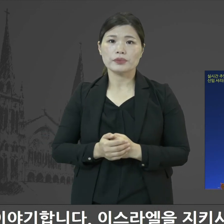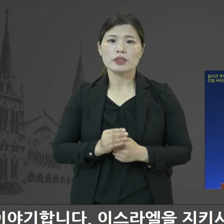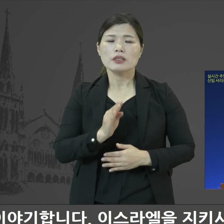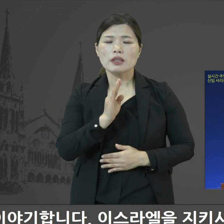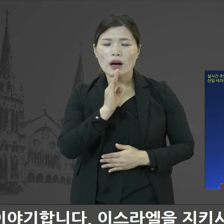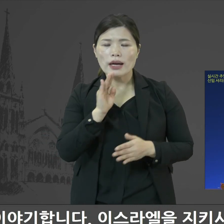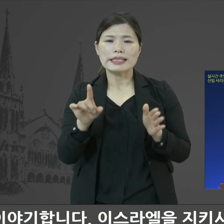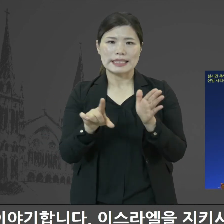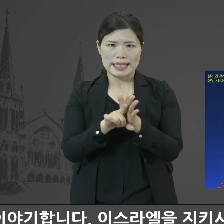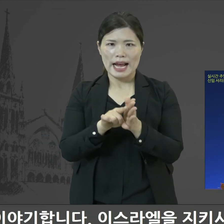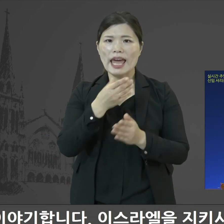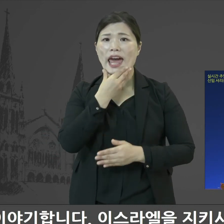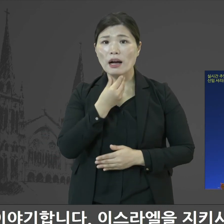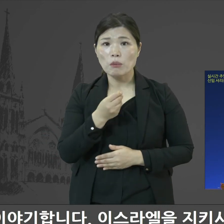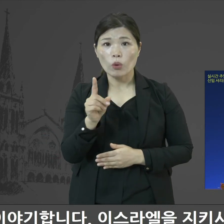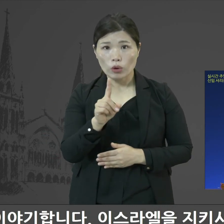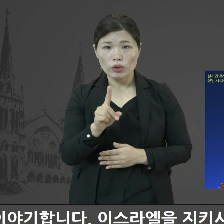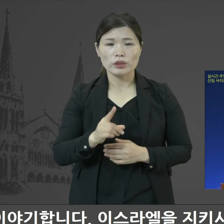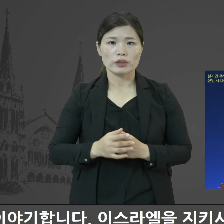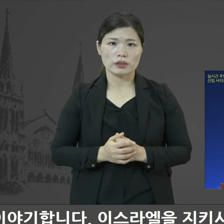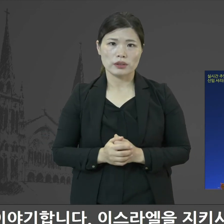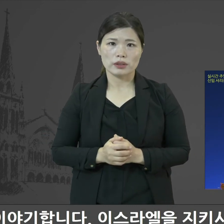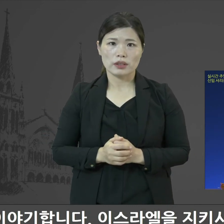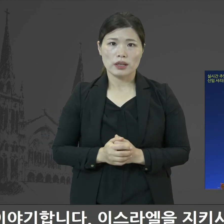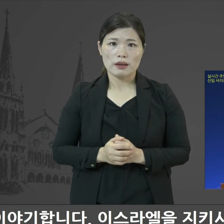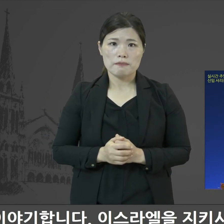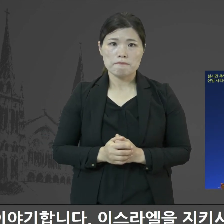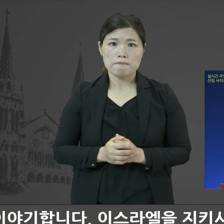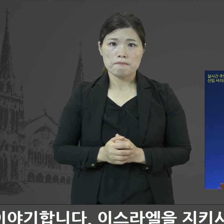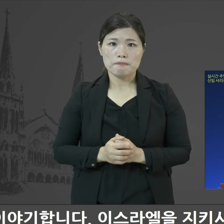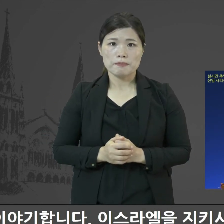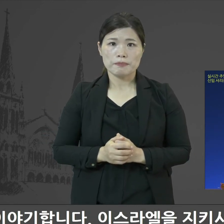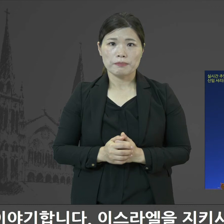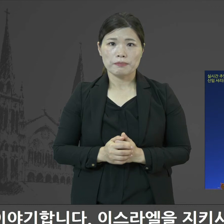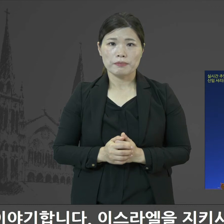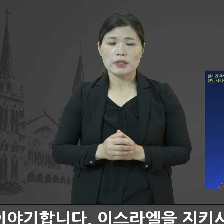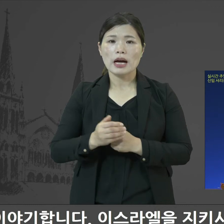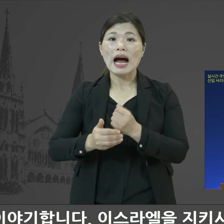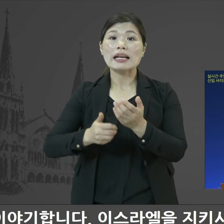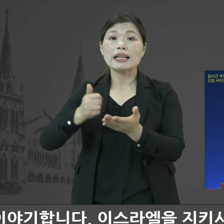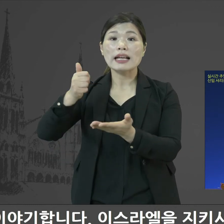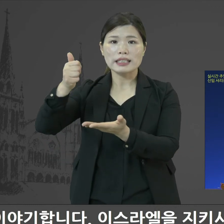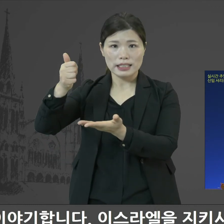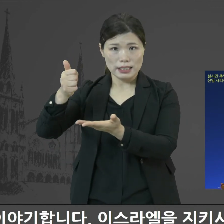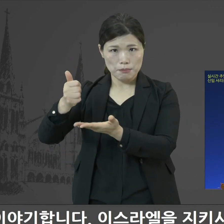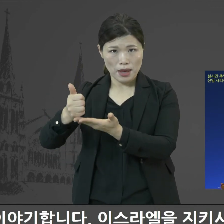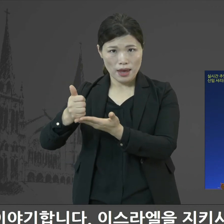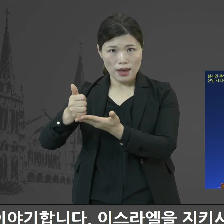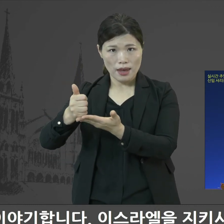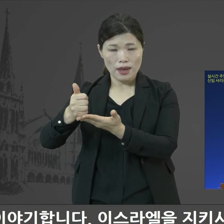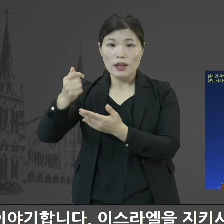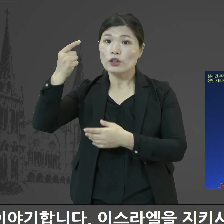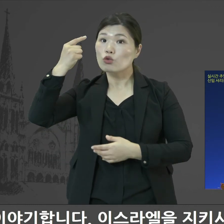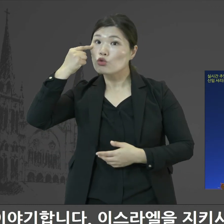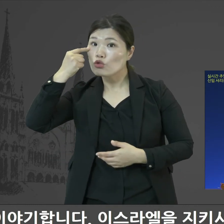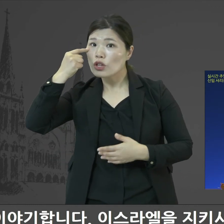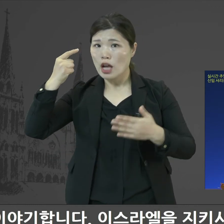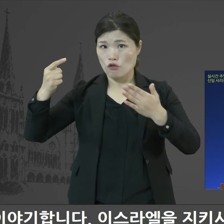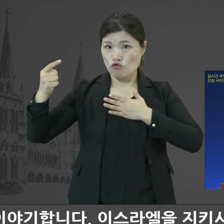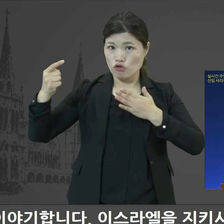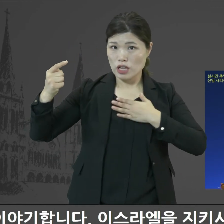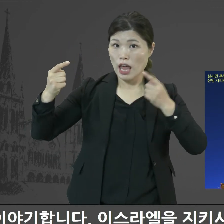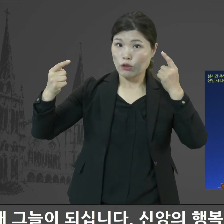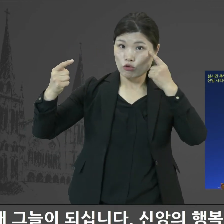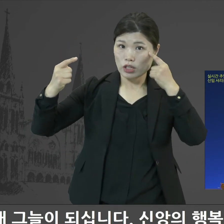신앙의 행복은 무엇입니까? 그것은 하나님의 눈과 우리의 눈이 만나는